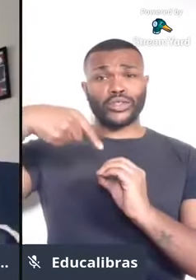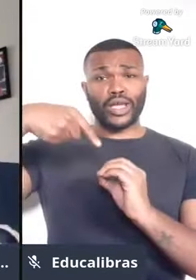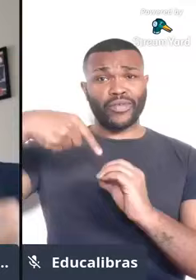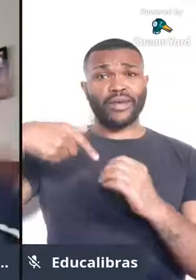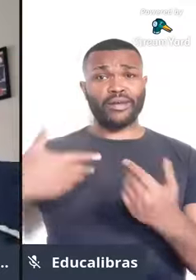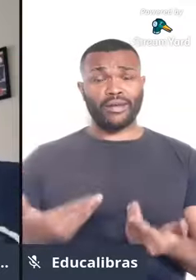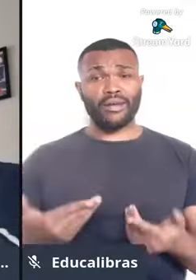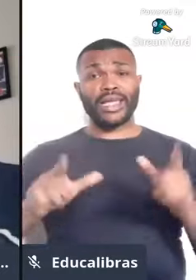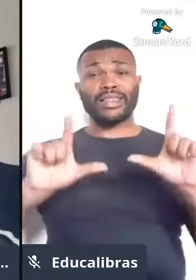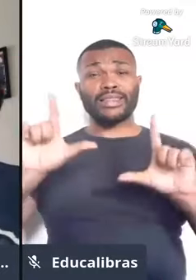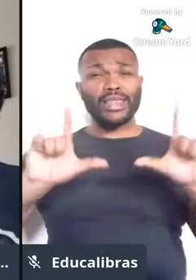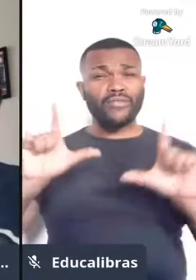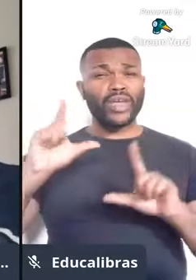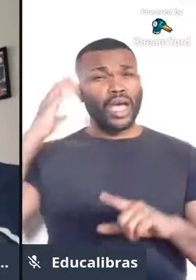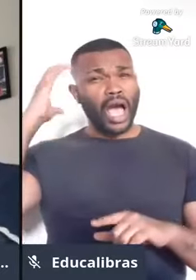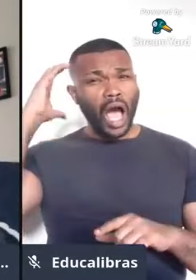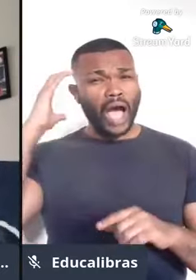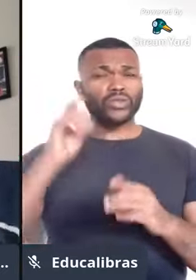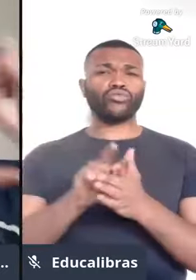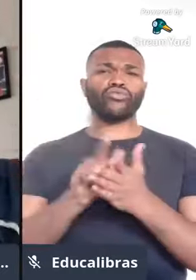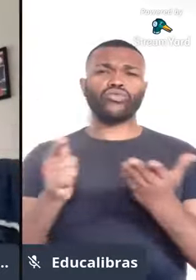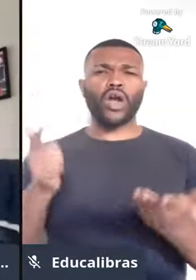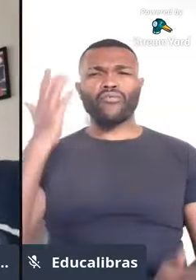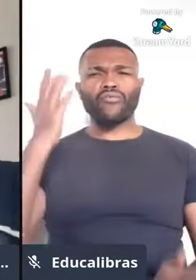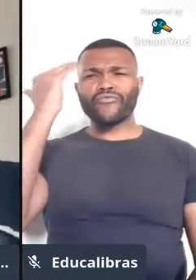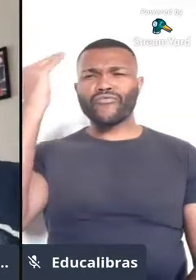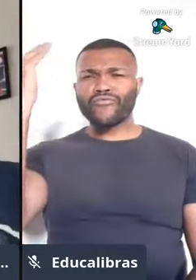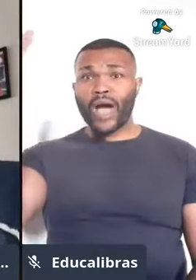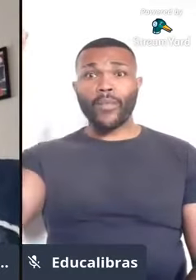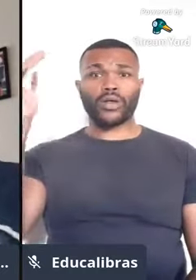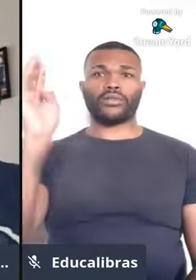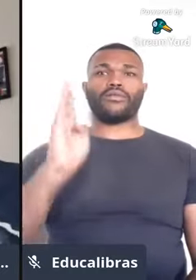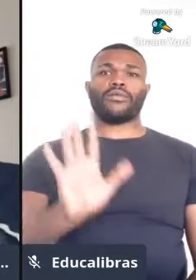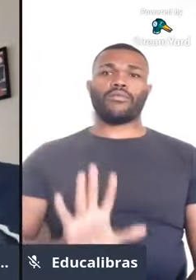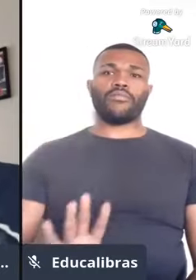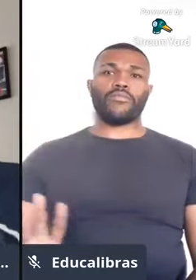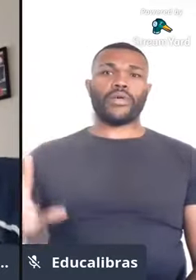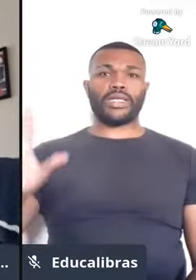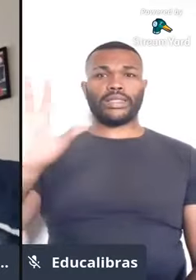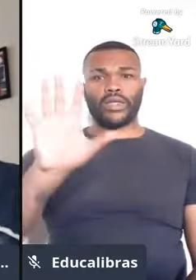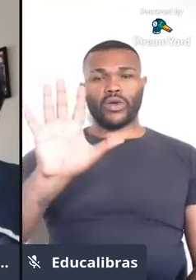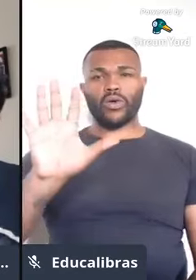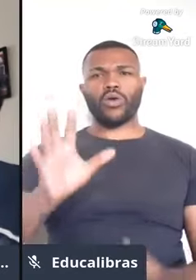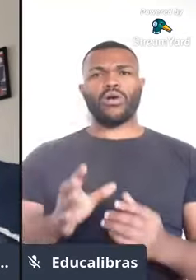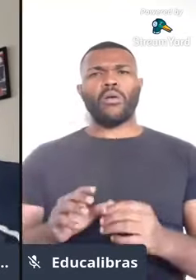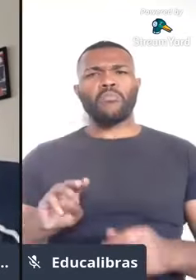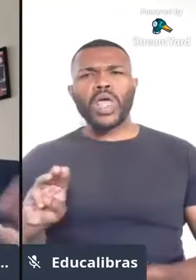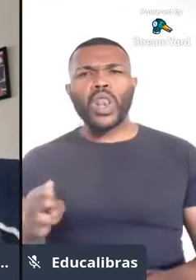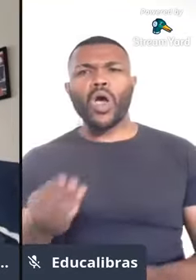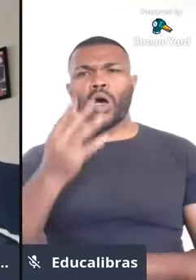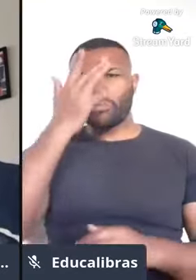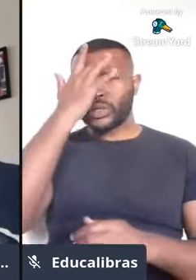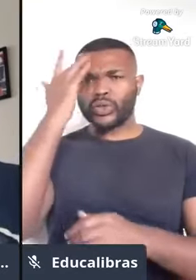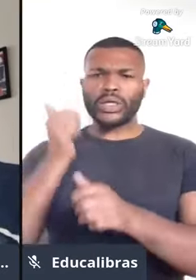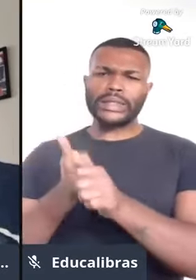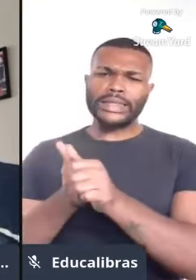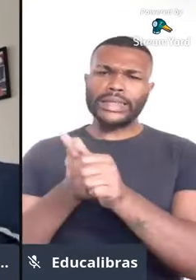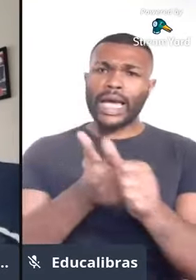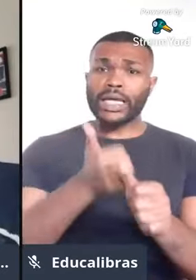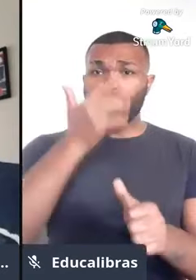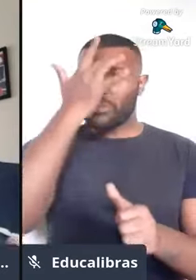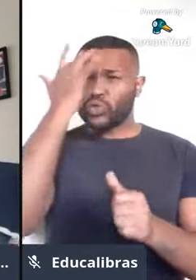TVs, portais e jornais que tem no país. Grande, em milhões de seguidores, milhões de leitores, milhões de